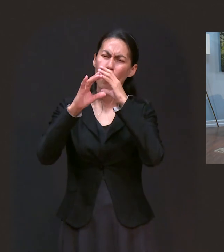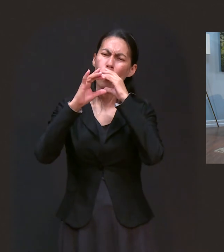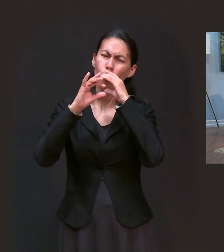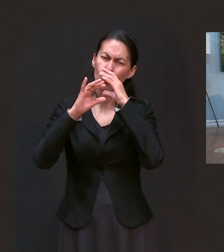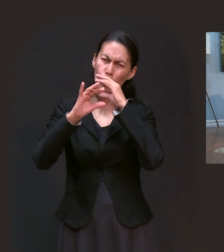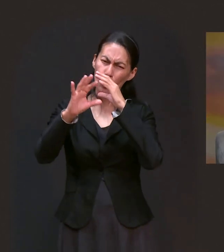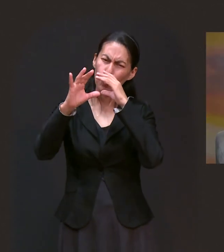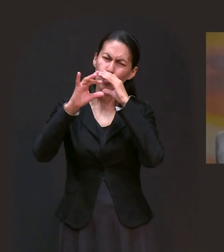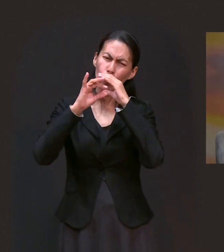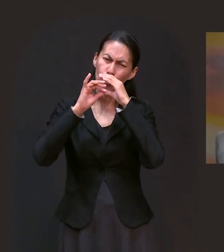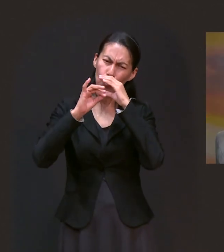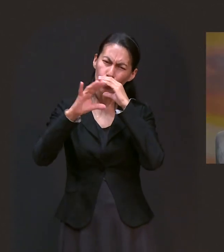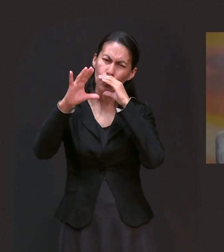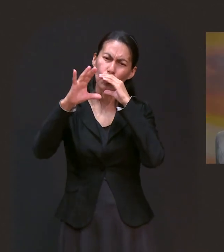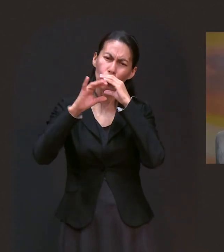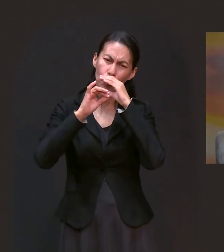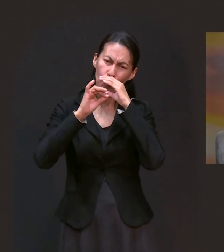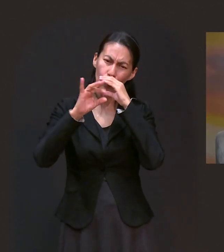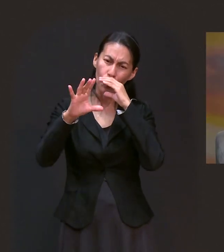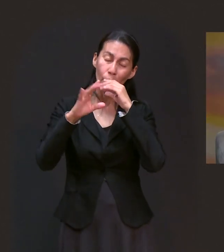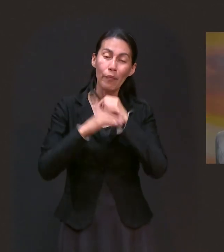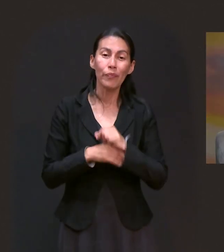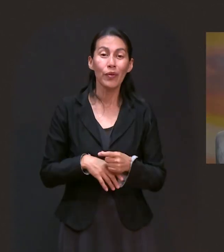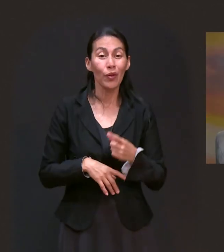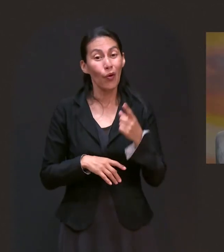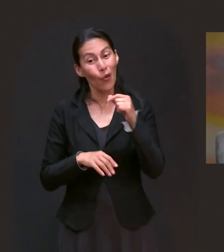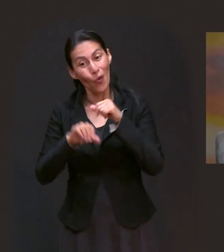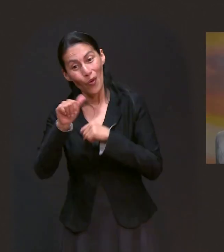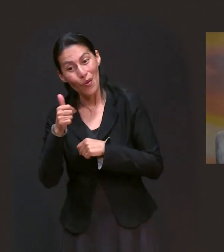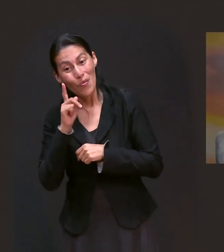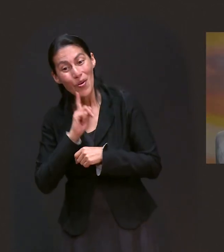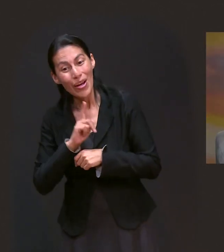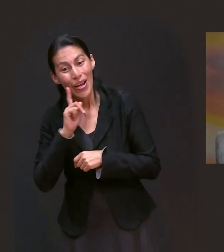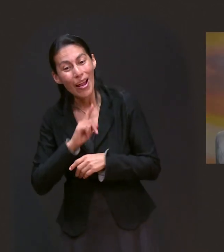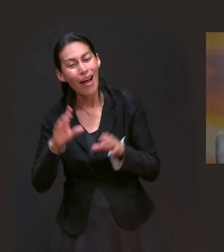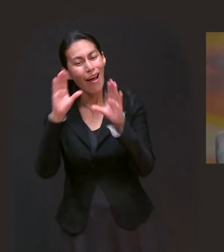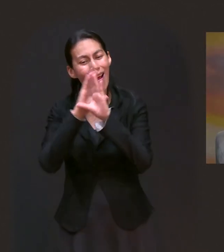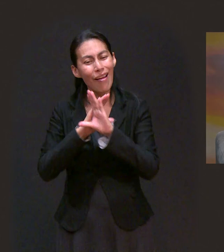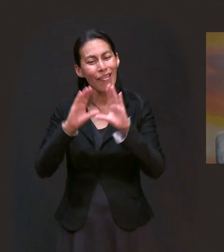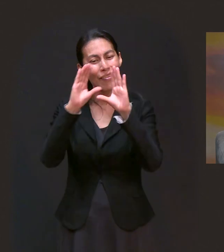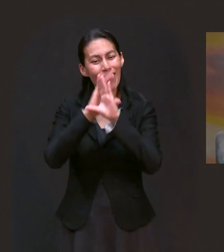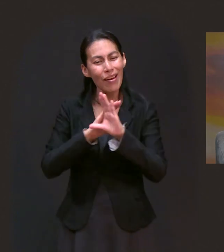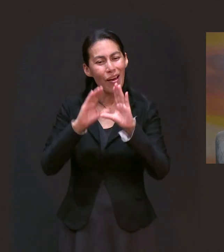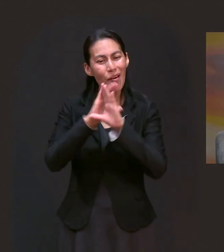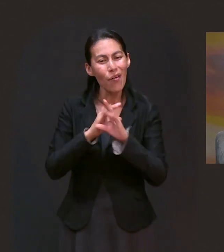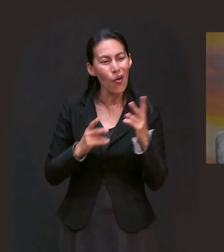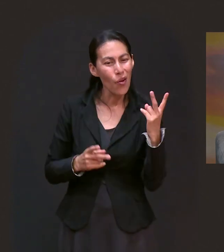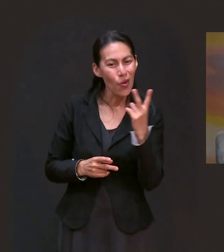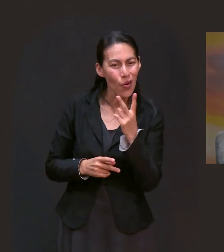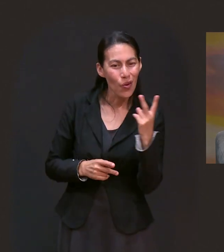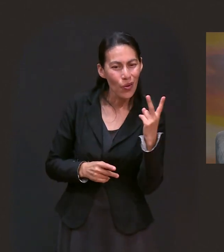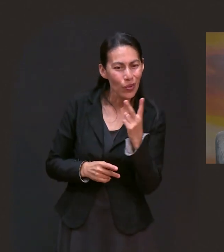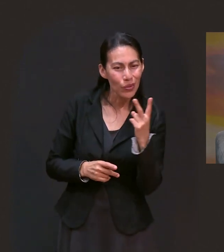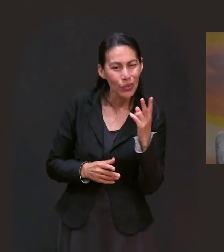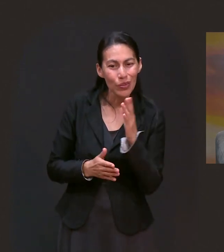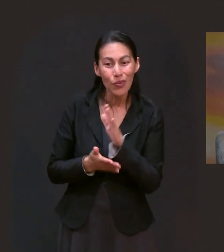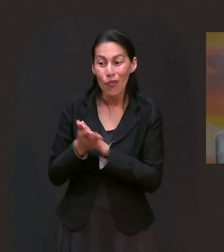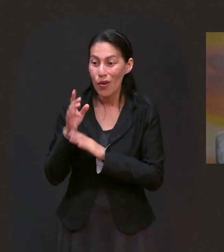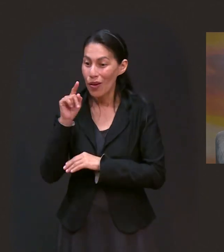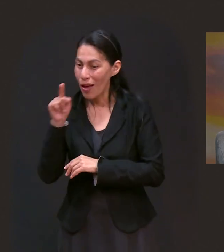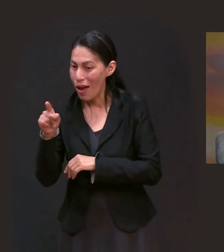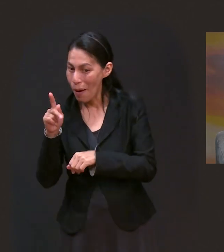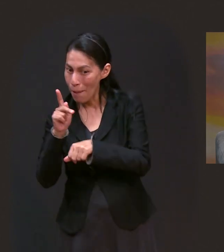de ellos ejecutaba la trompeta y la cantaba entonces los dos médicos habían ido a paraguay a